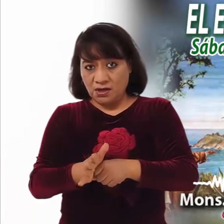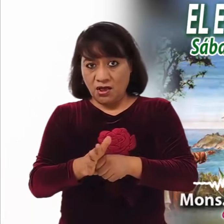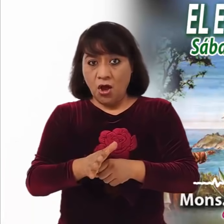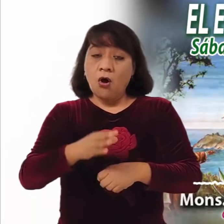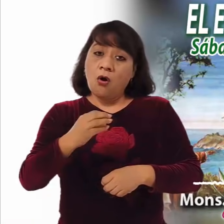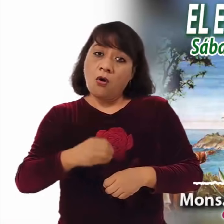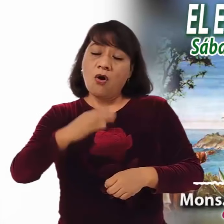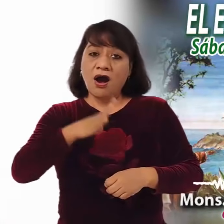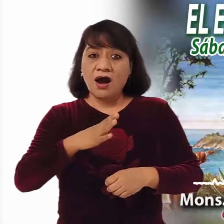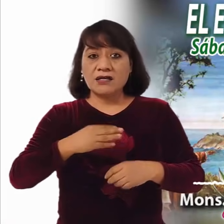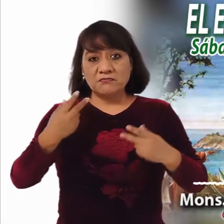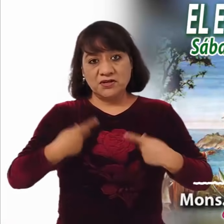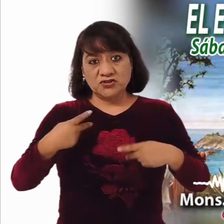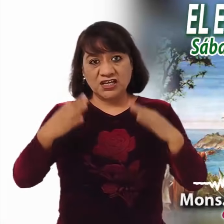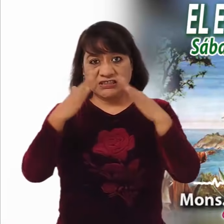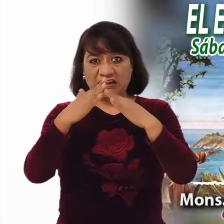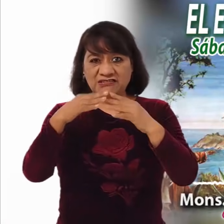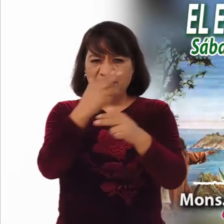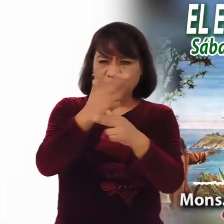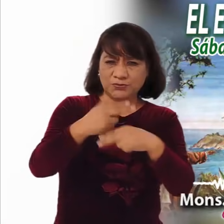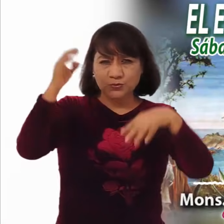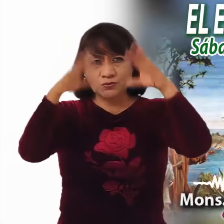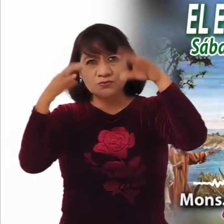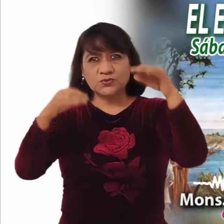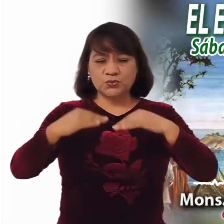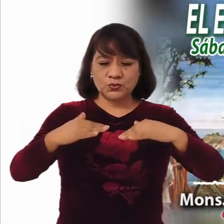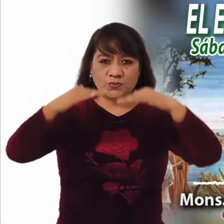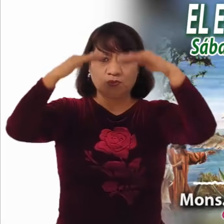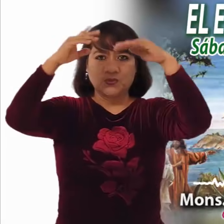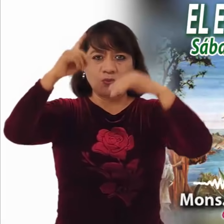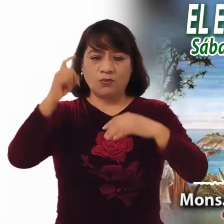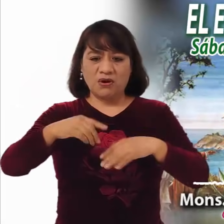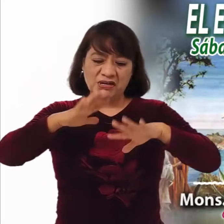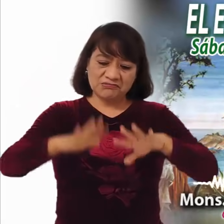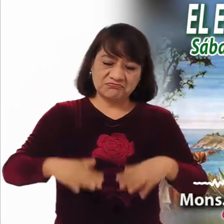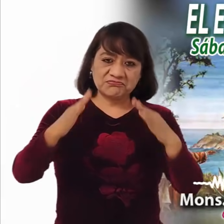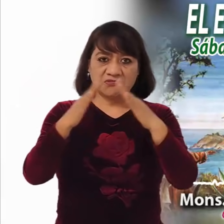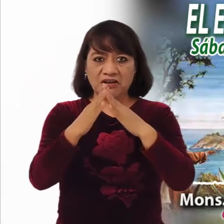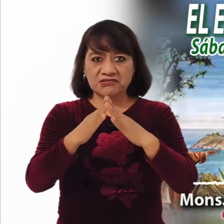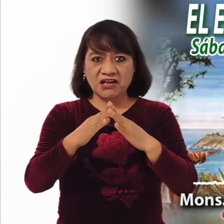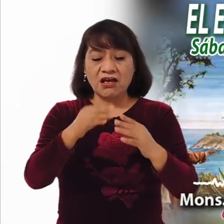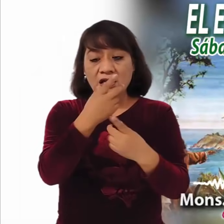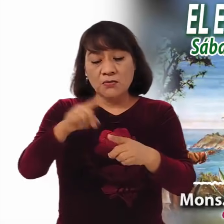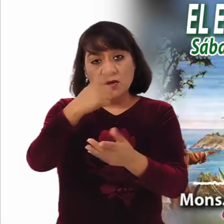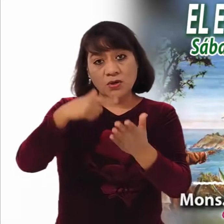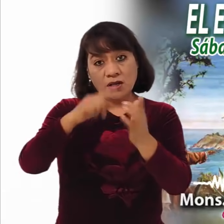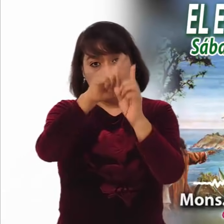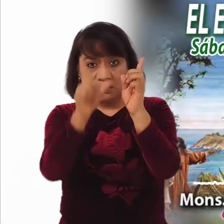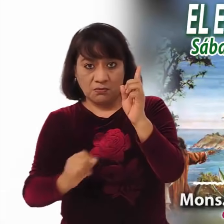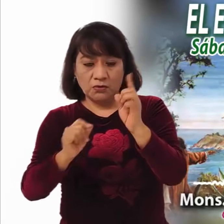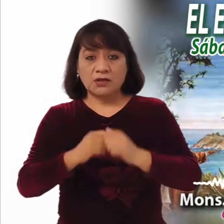los damnificados por las pasadas inundaciones y otros desastres en diferentes partes de nuestra